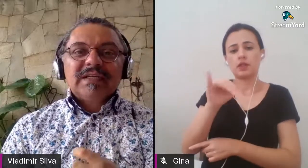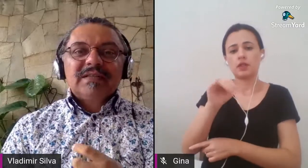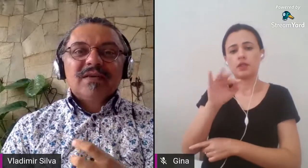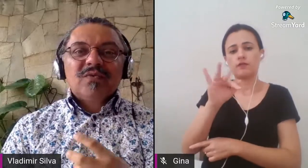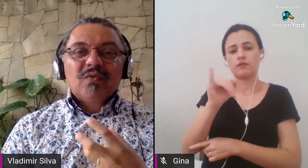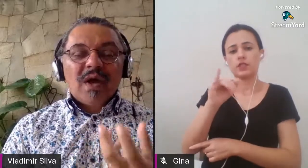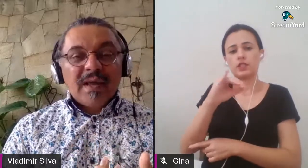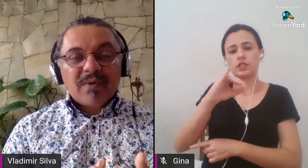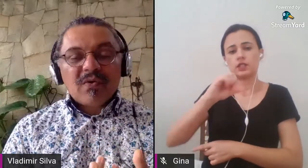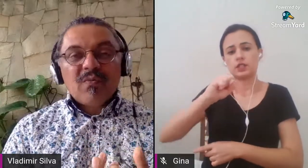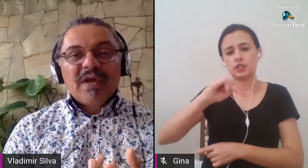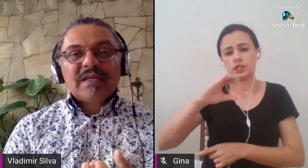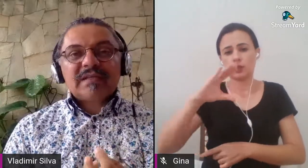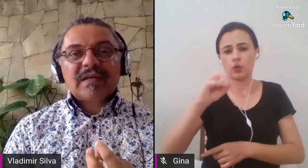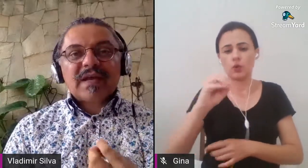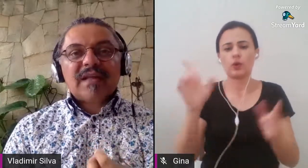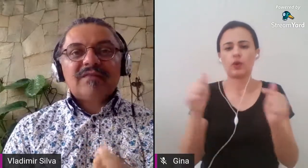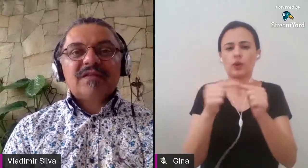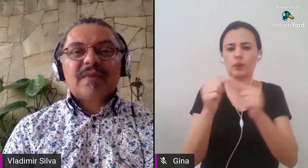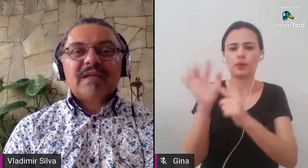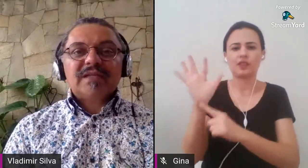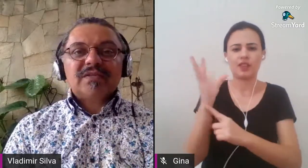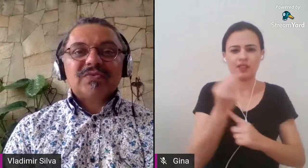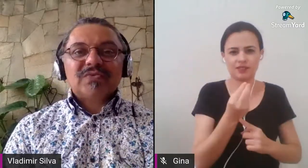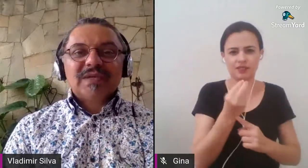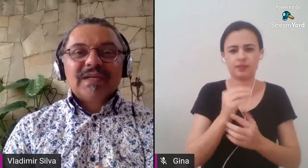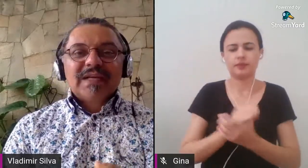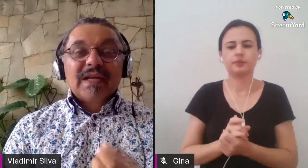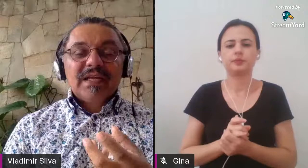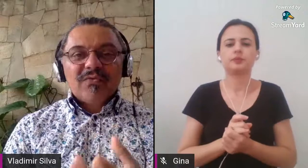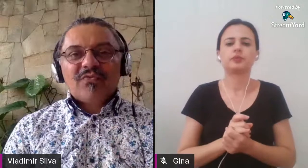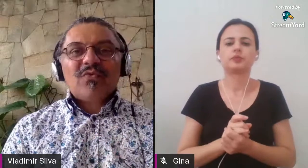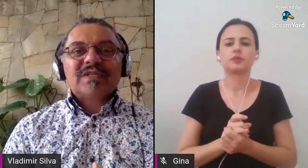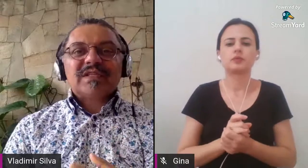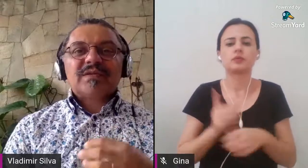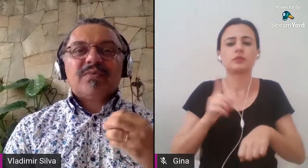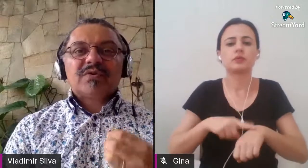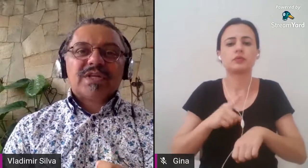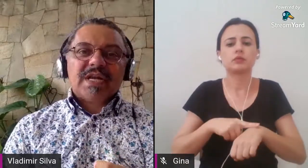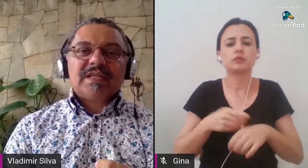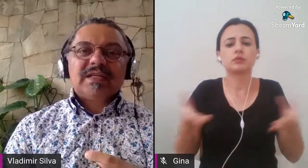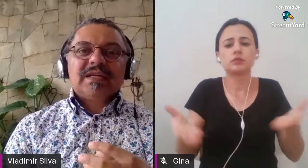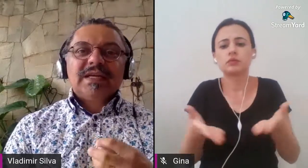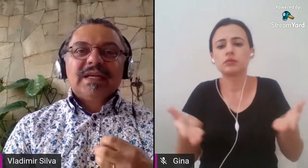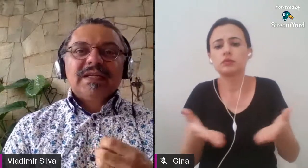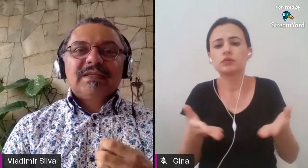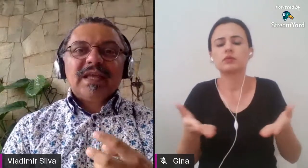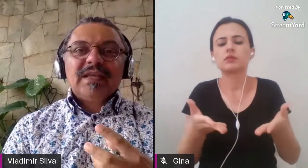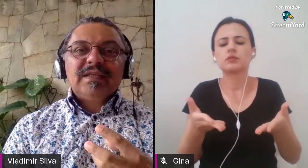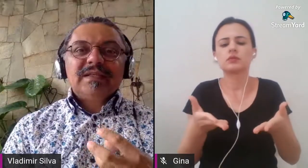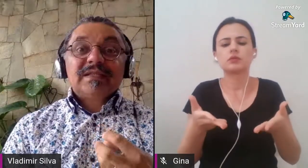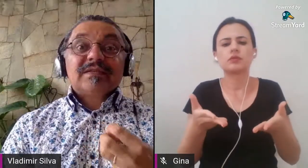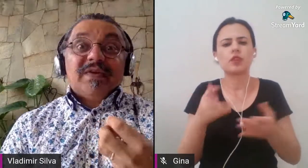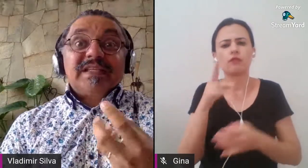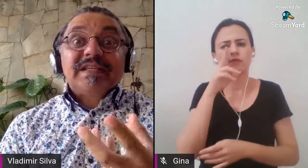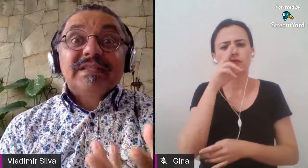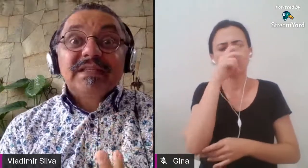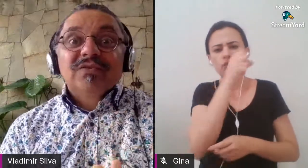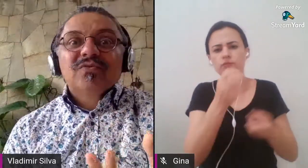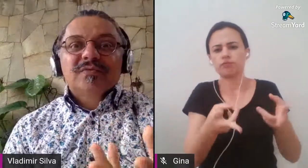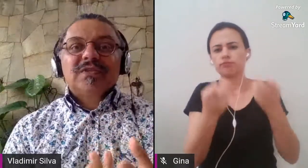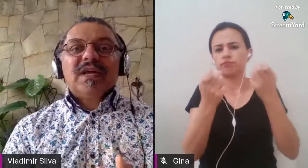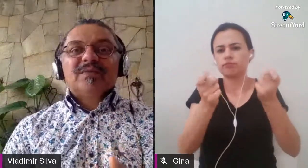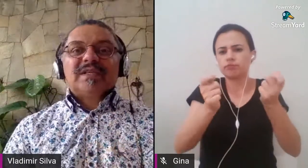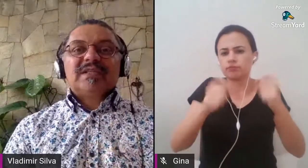provoca. Então, numa época como essa, cada vez mais isso ganha força, se projeta e